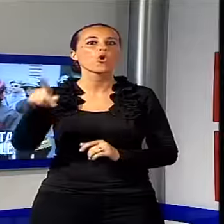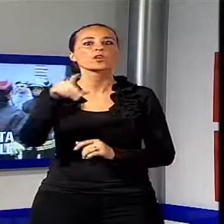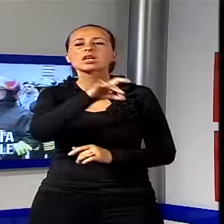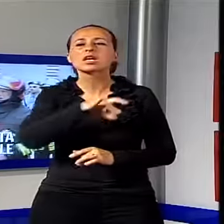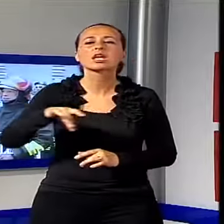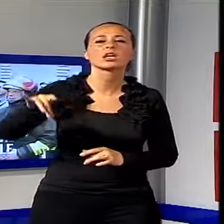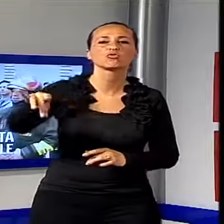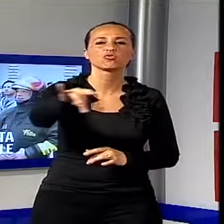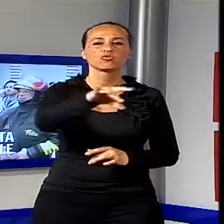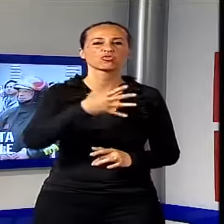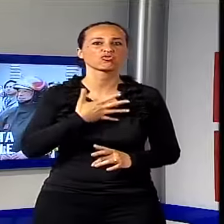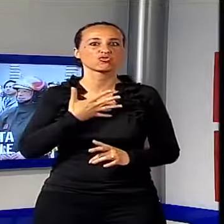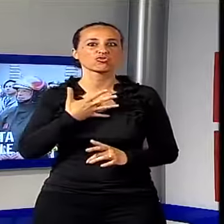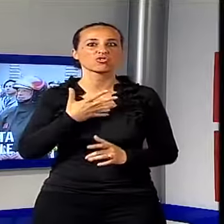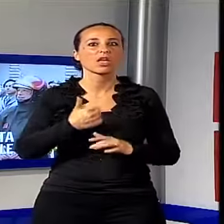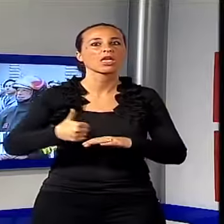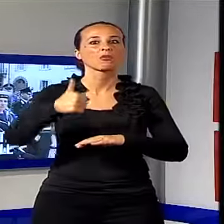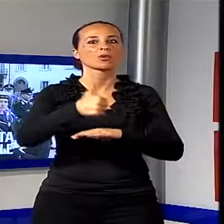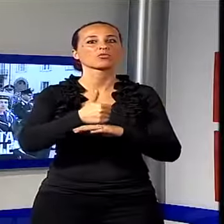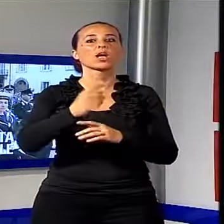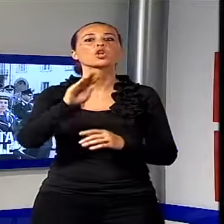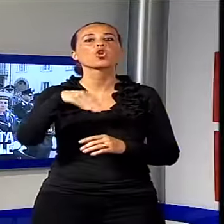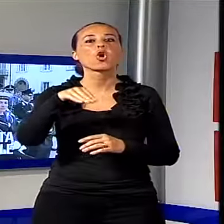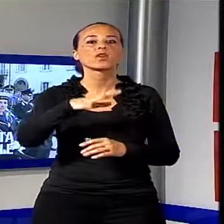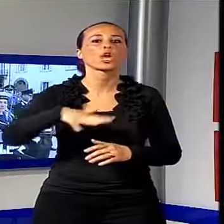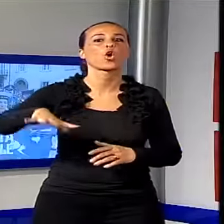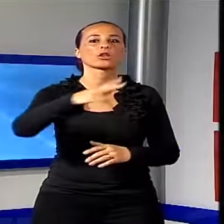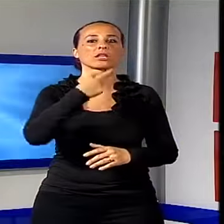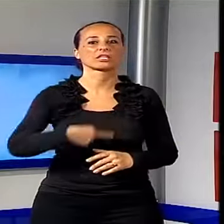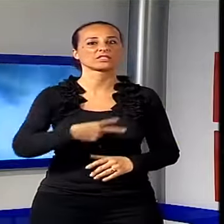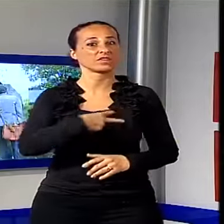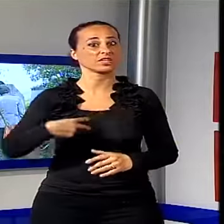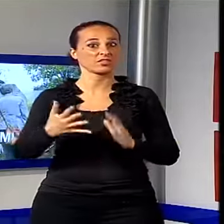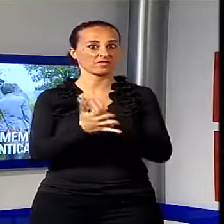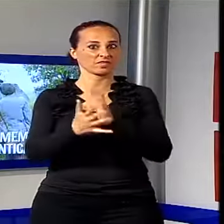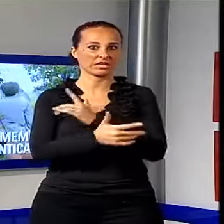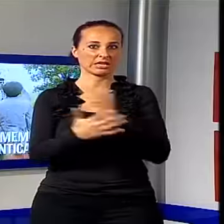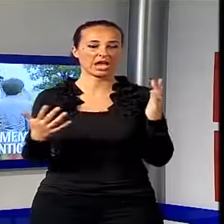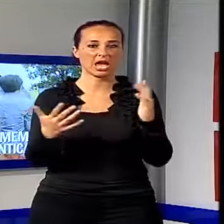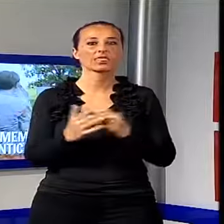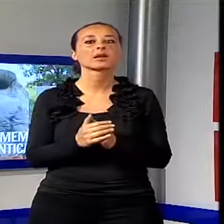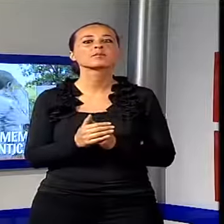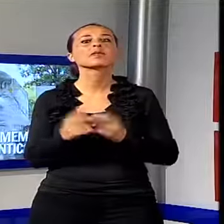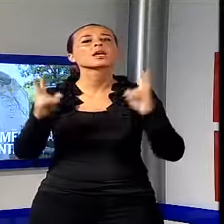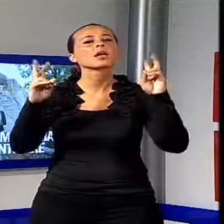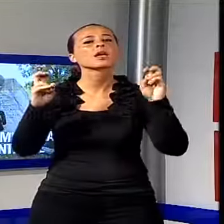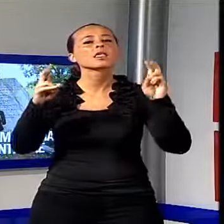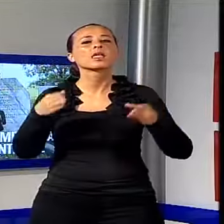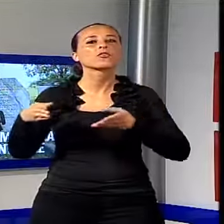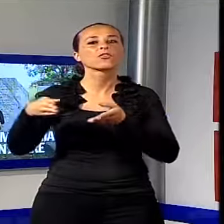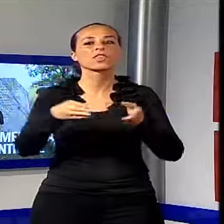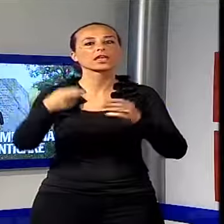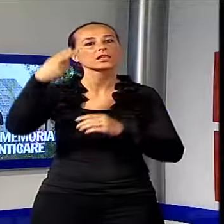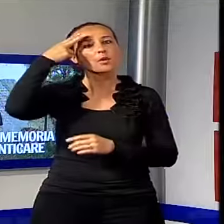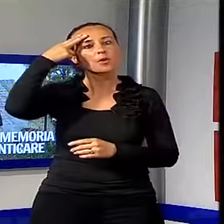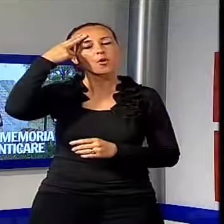cerimonia principale in cortile degli svizzeri. La via della memoria per non dimenticare e nascere iniziativa